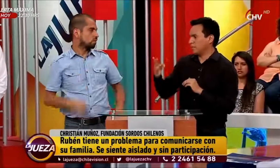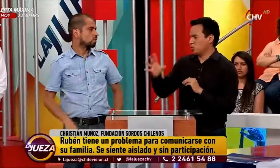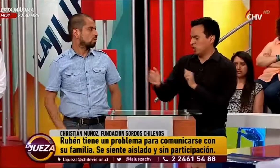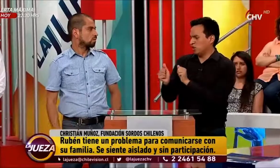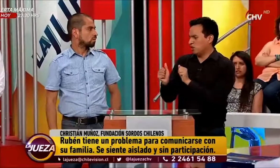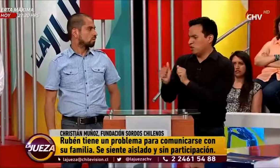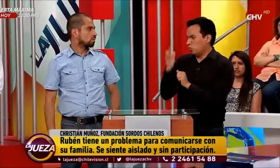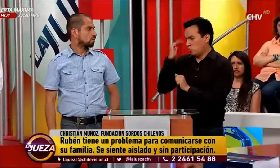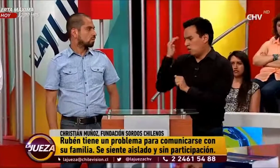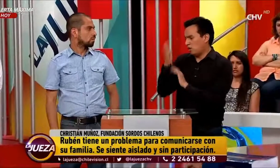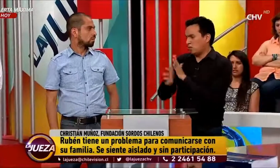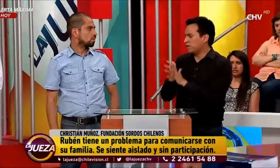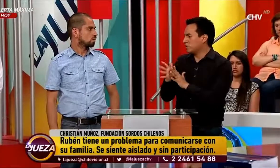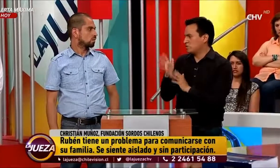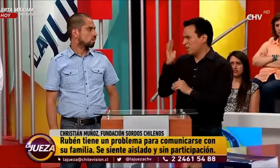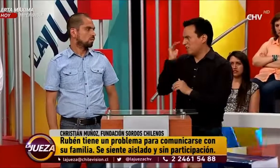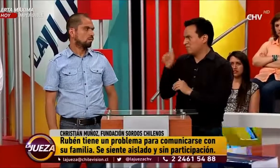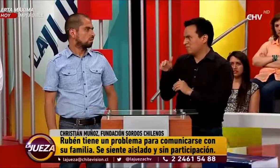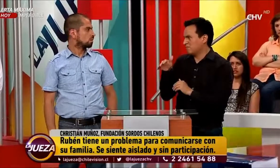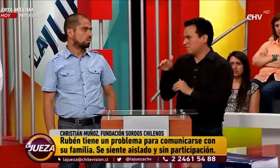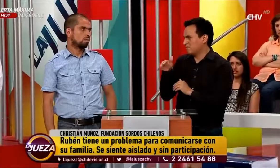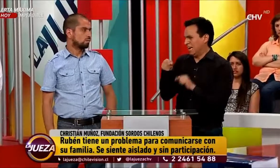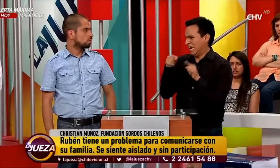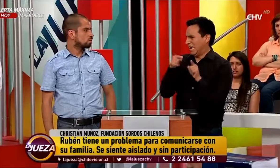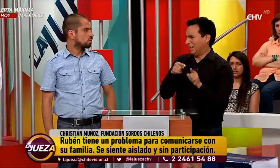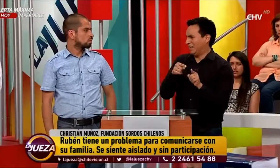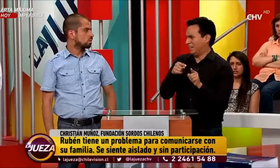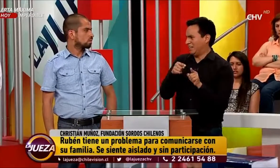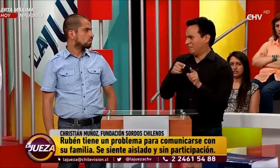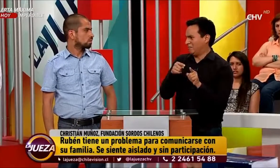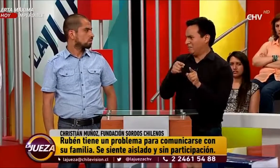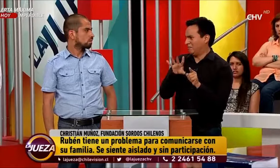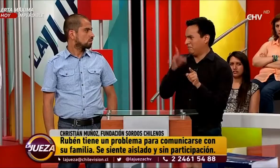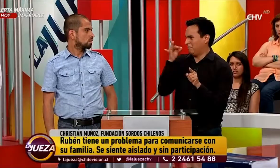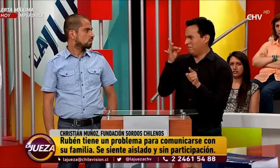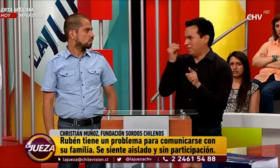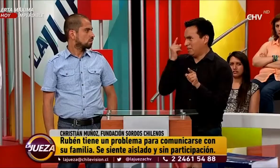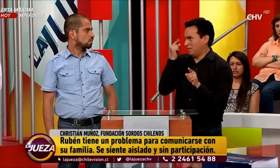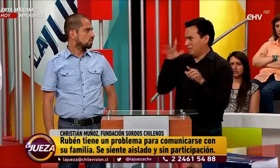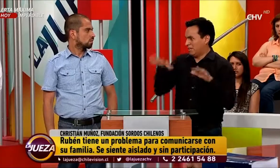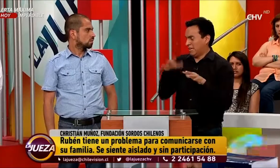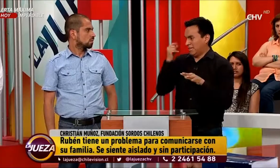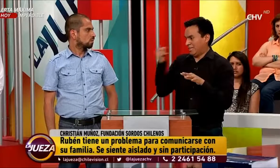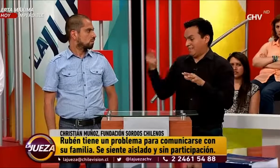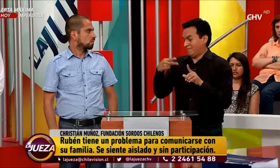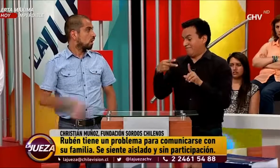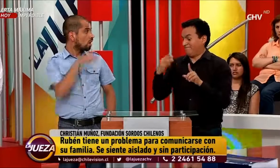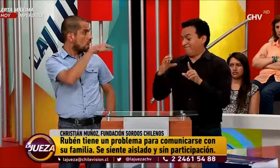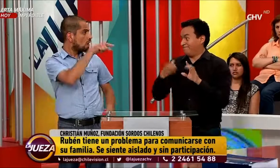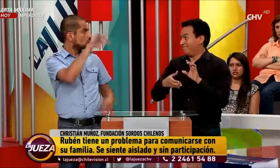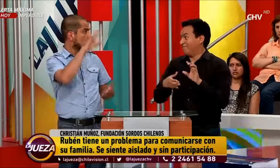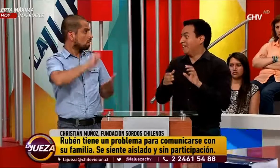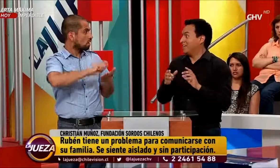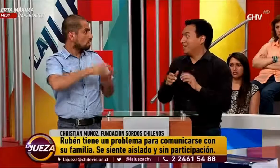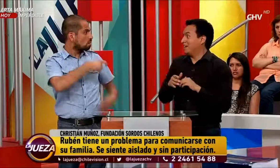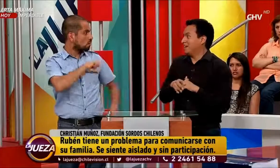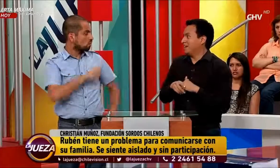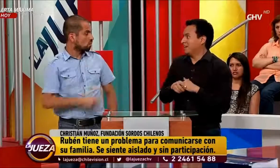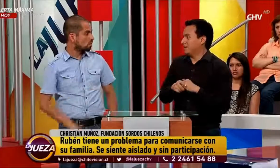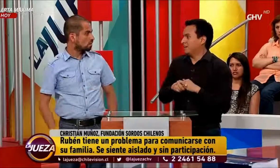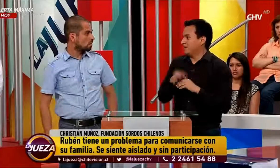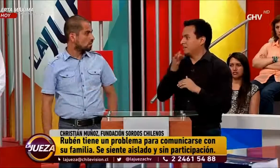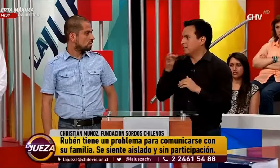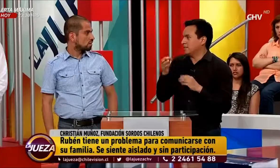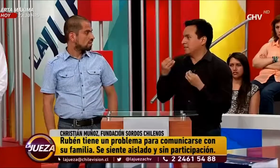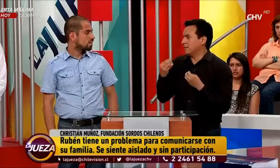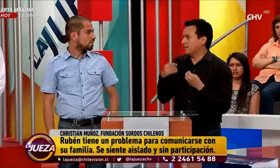no hablan lenguaje de señas, para él el darse a entender y ustedes entenderlo a él se vuelve tremendamente difícil. Lo que pasa es